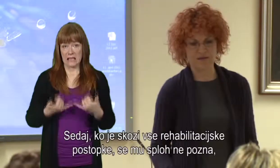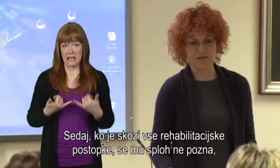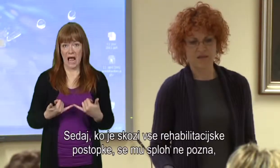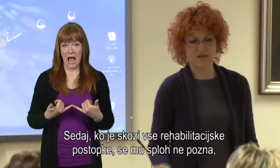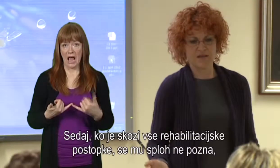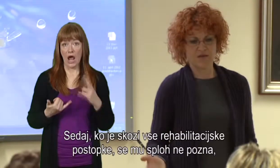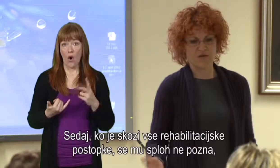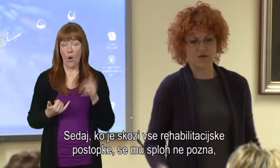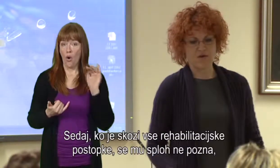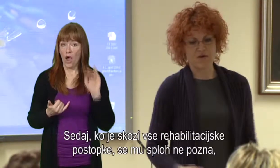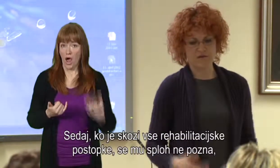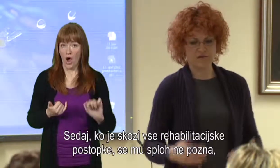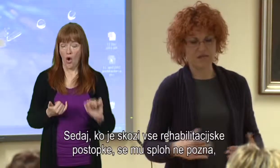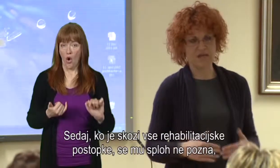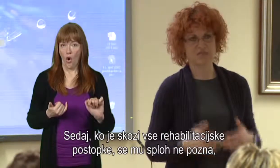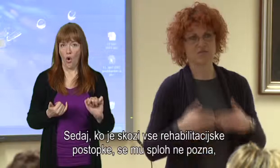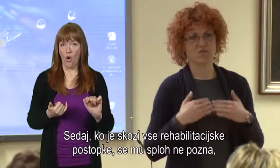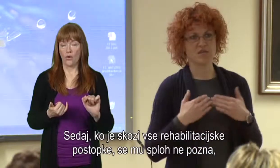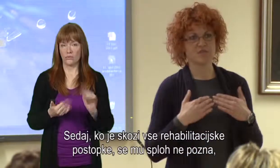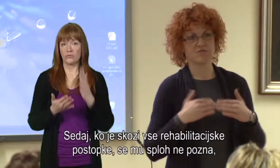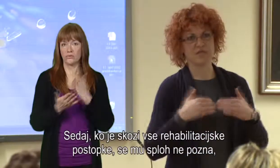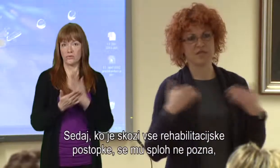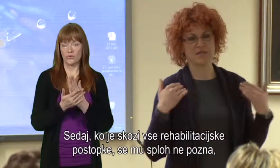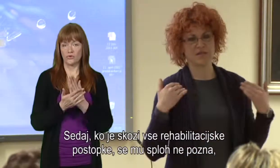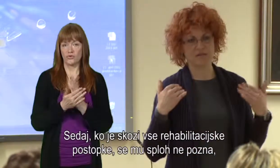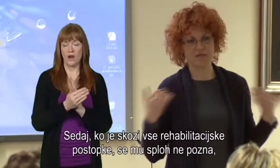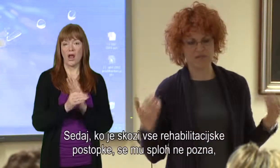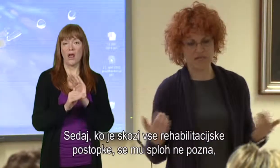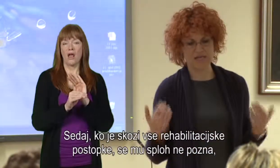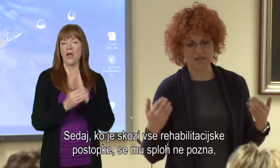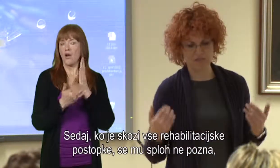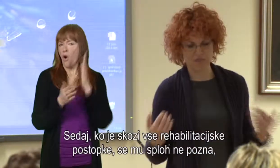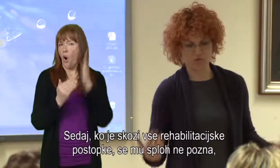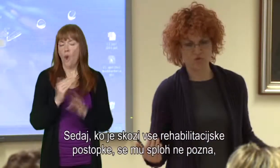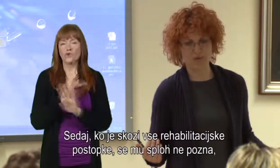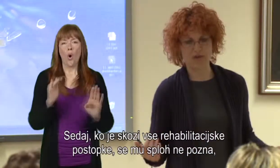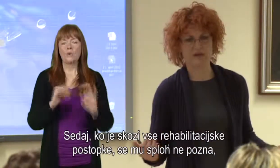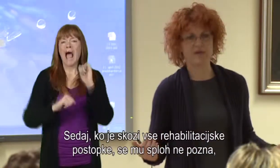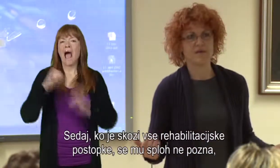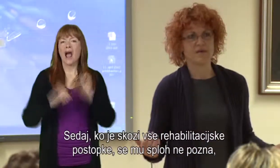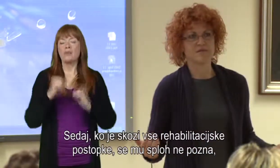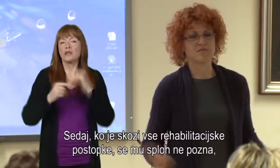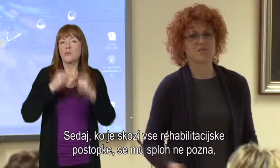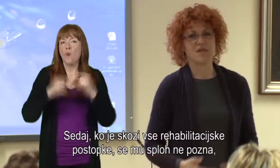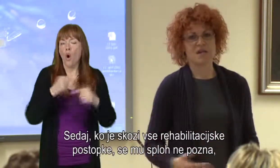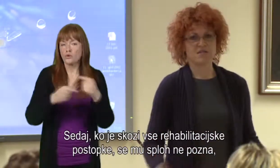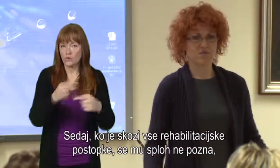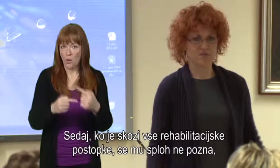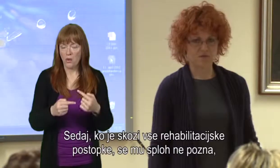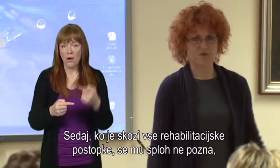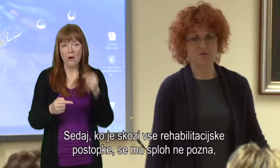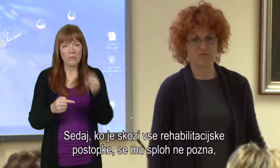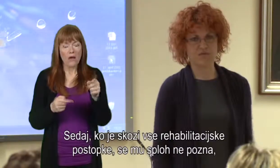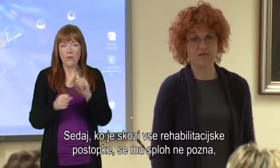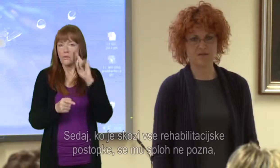Zdaj, ko je on dejansko čez vse te rehabilitacijske postopke, se mu